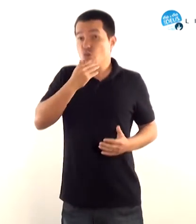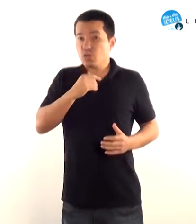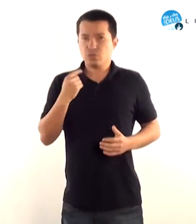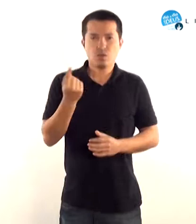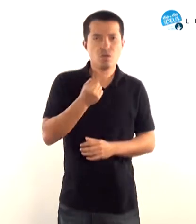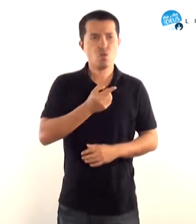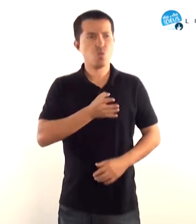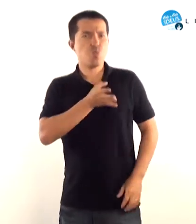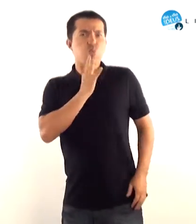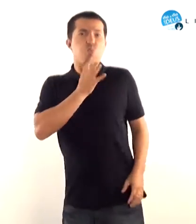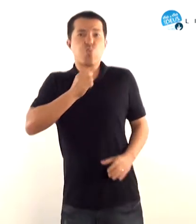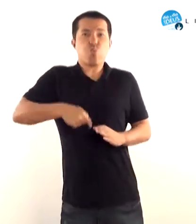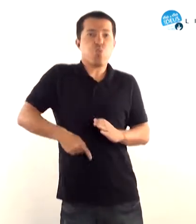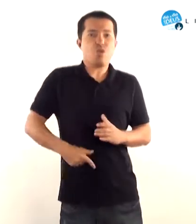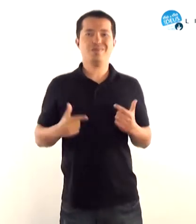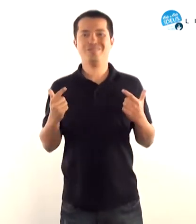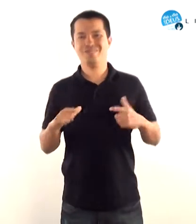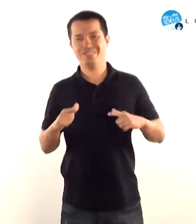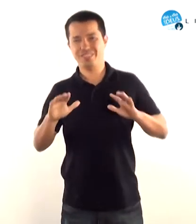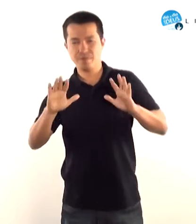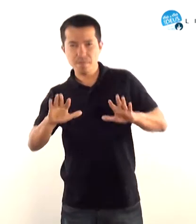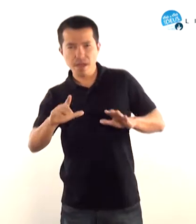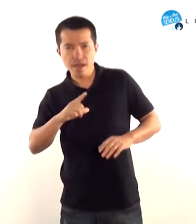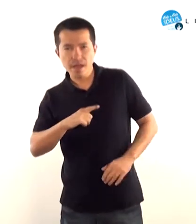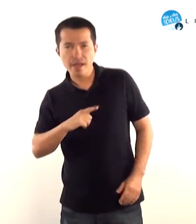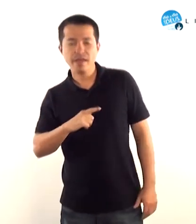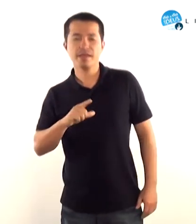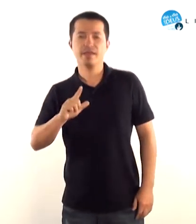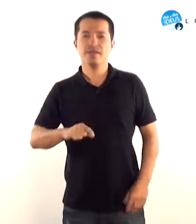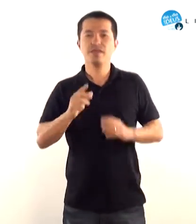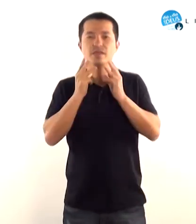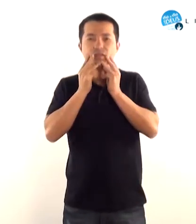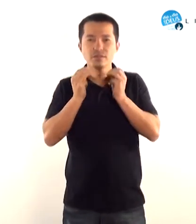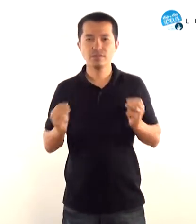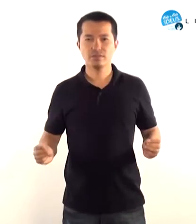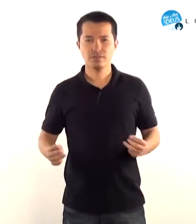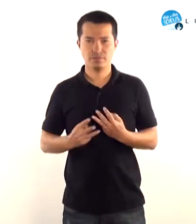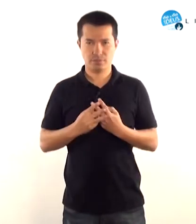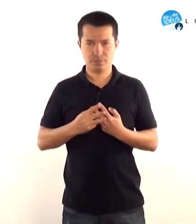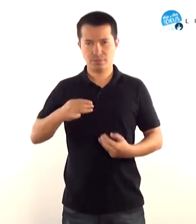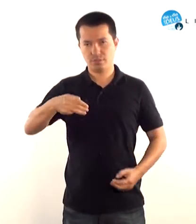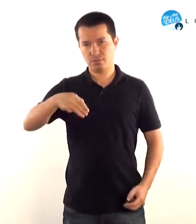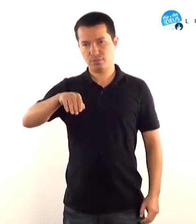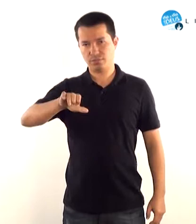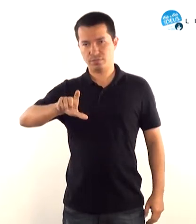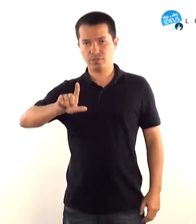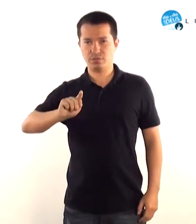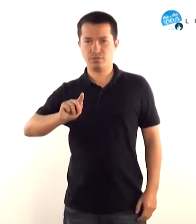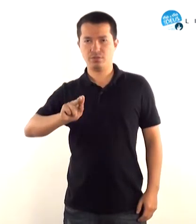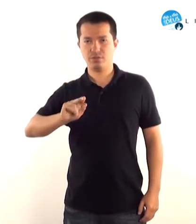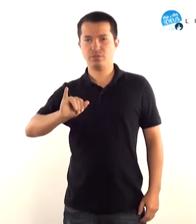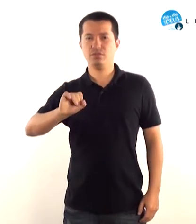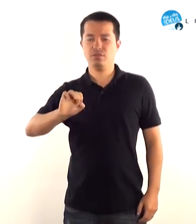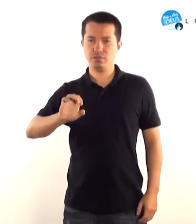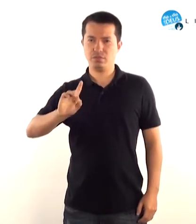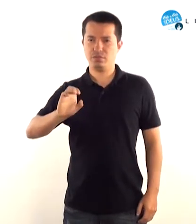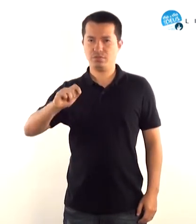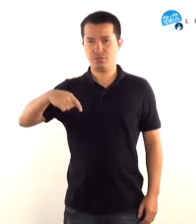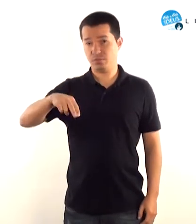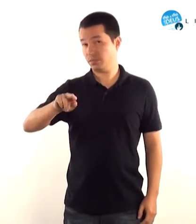Bíblia, chamado Melquisedeque. E eu quero olhar essa mesma história na perspectiva desse homem. E